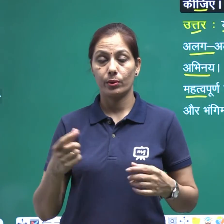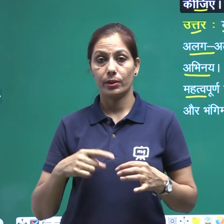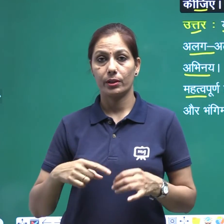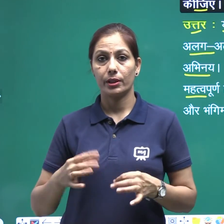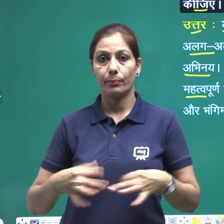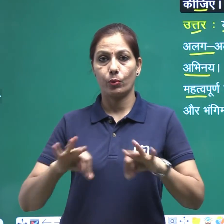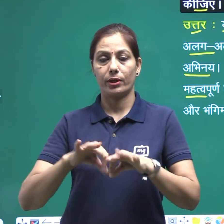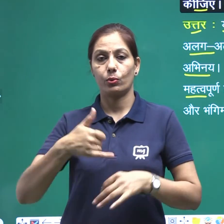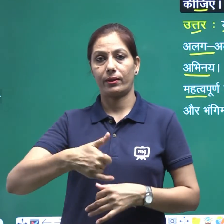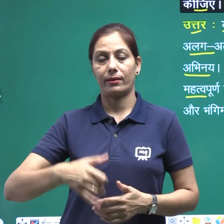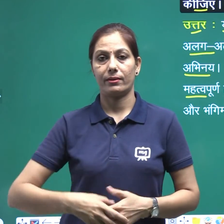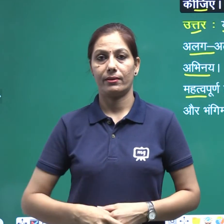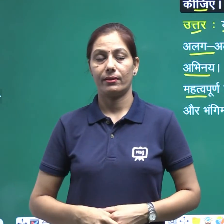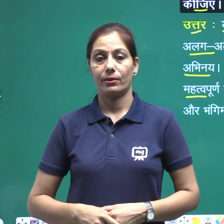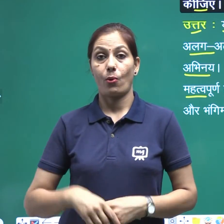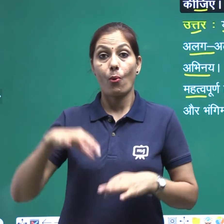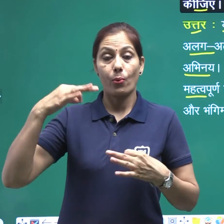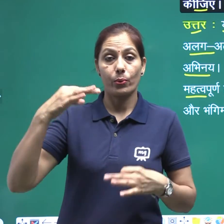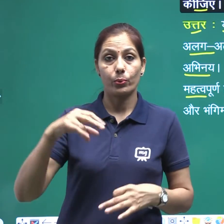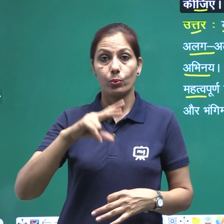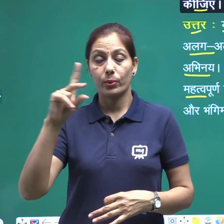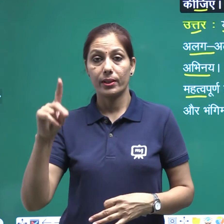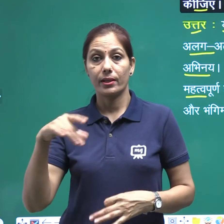और नृत्य में